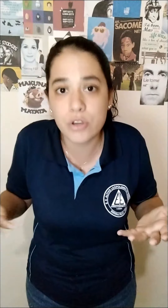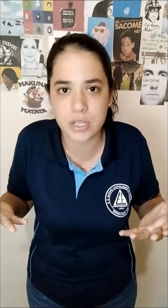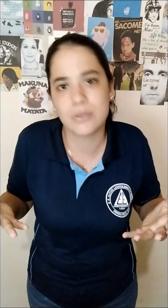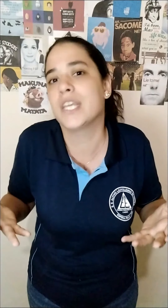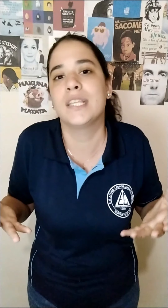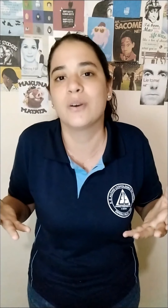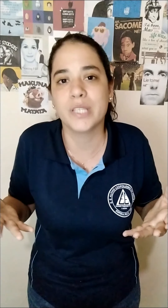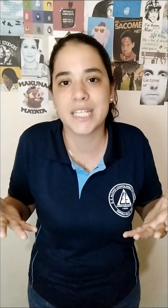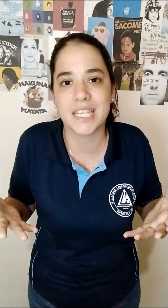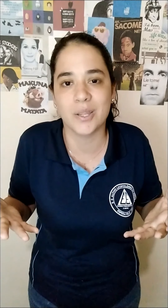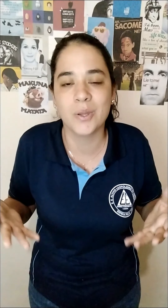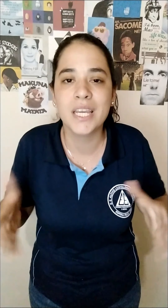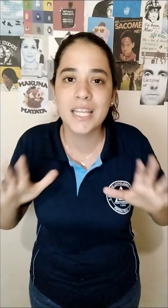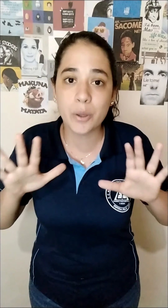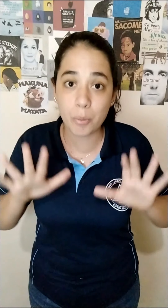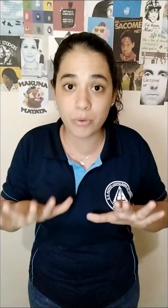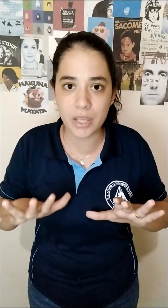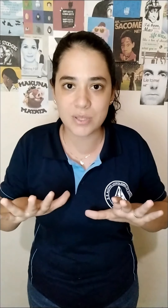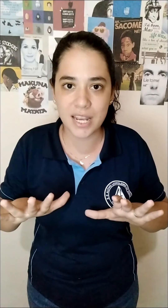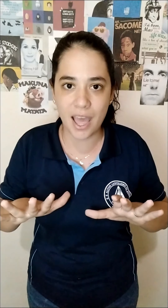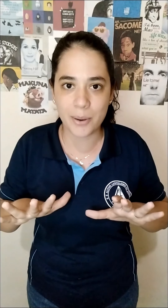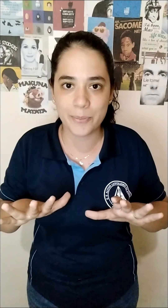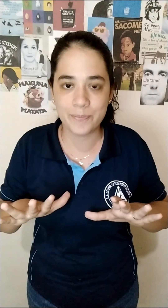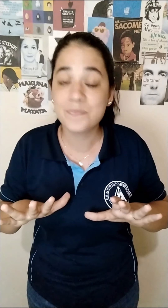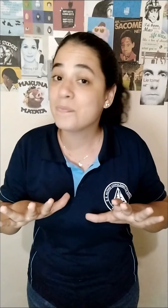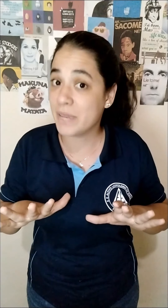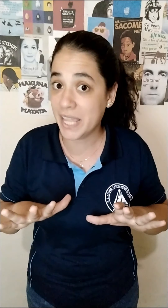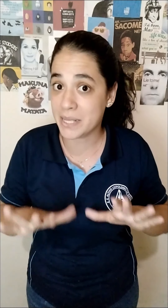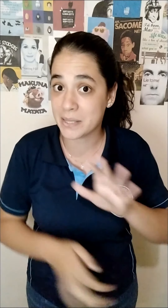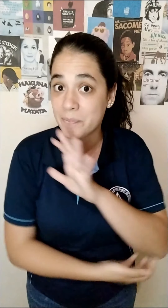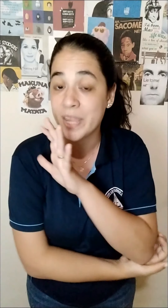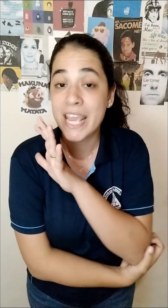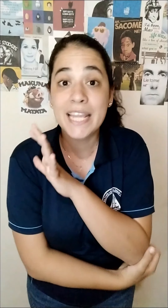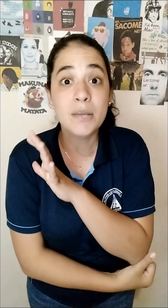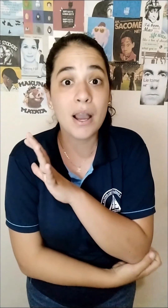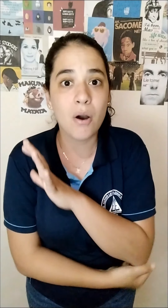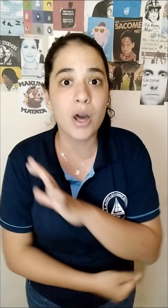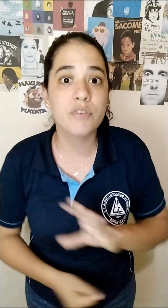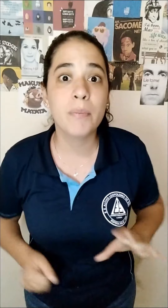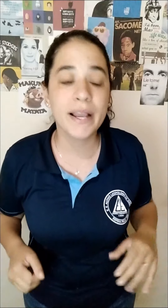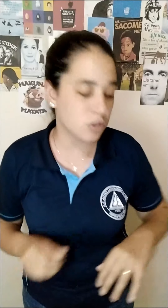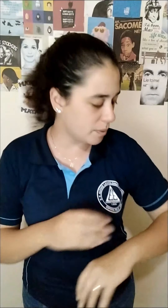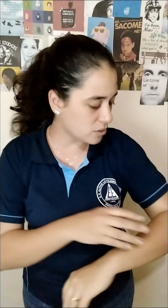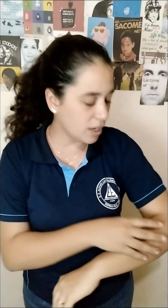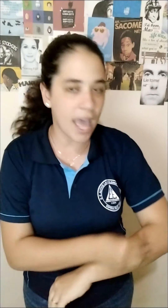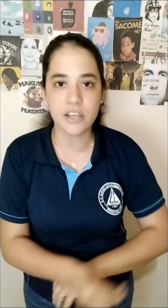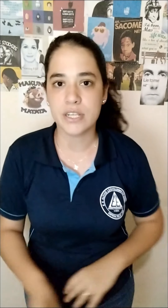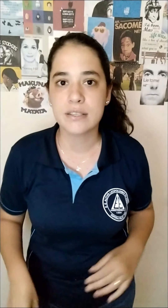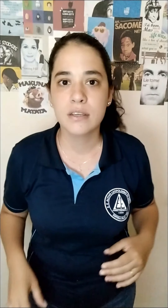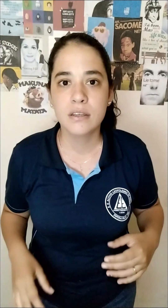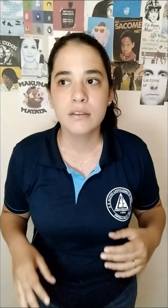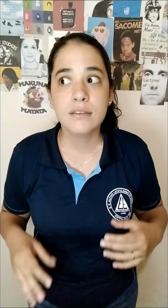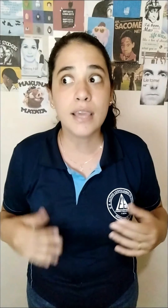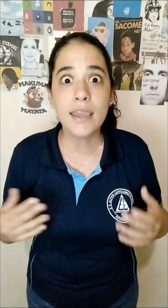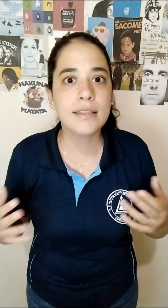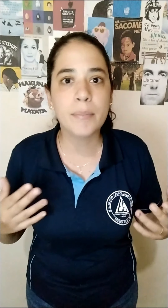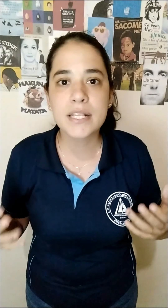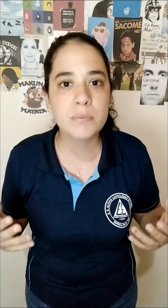que isso daqui está acontecendo? Então eu montei o cenário. Beleza. Então agora eu vou pegar os personagens. Quem que está participando